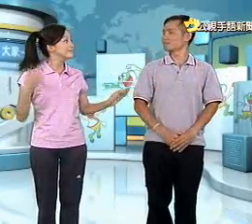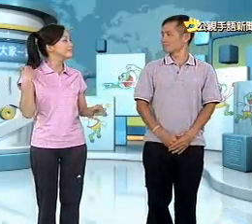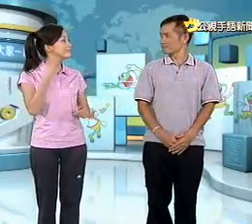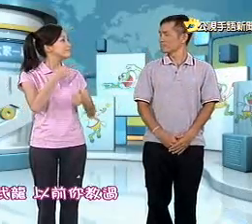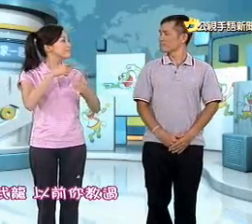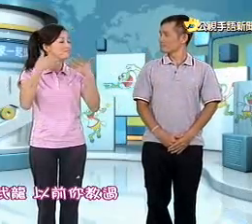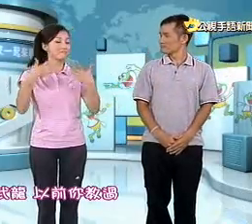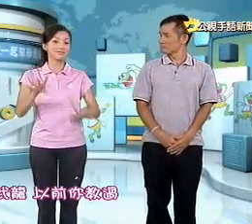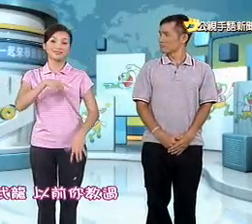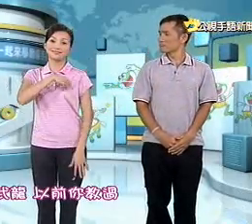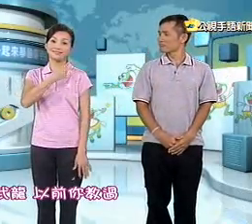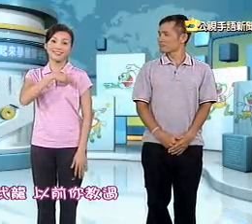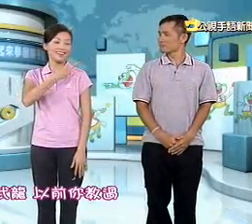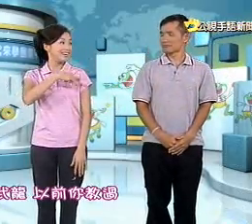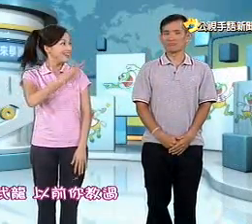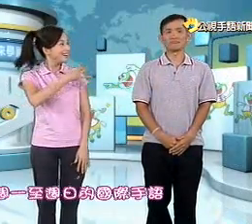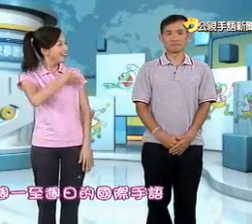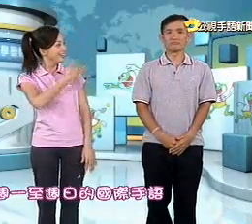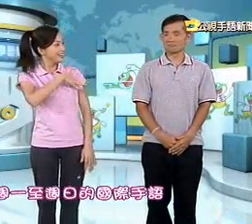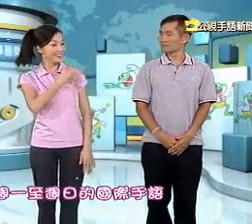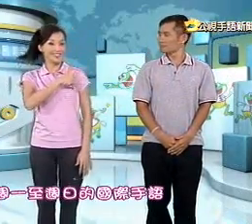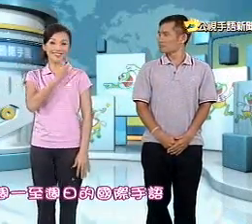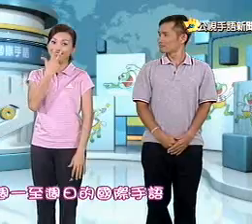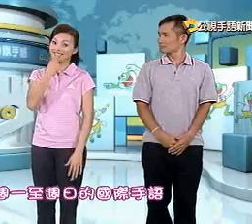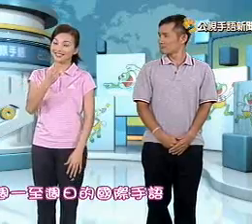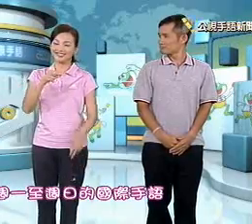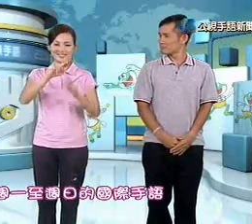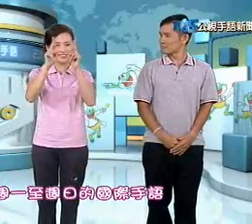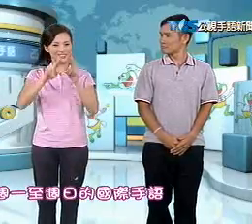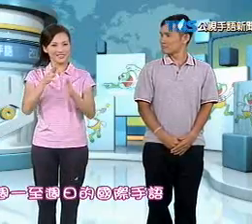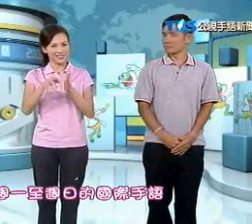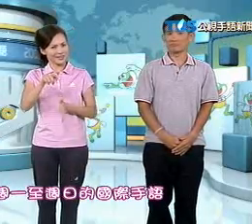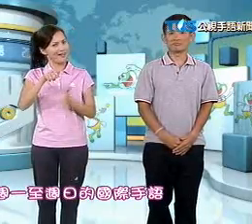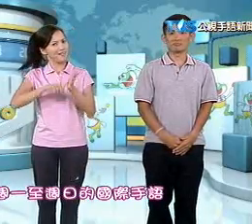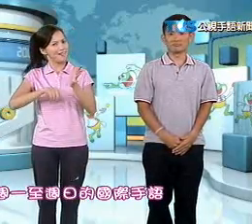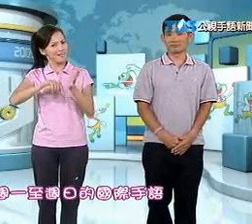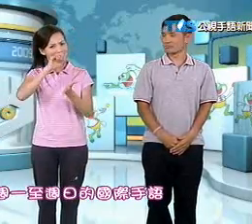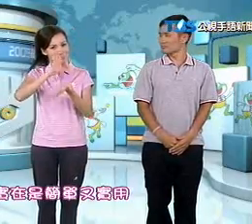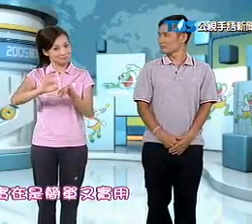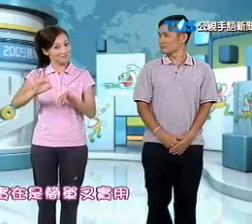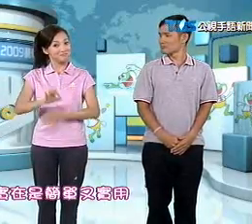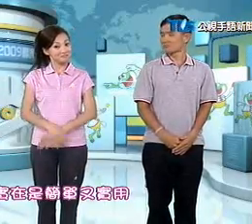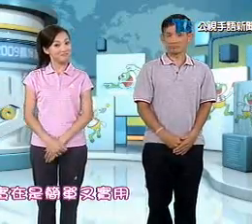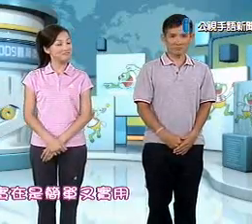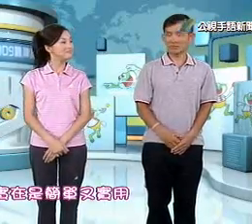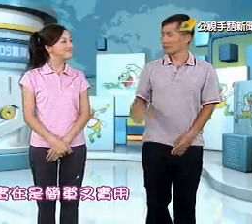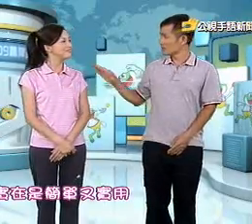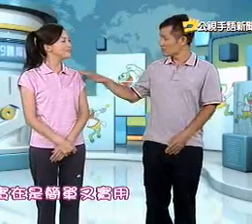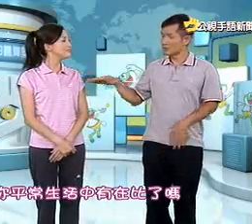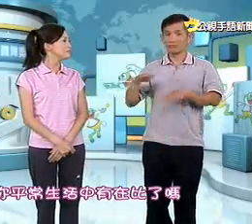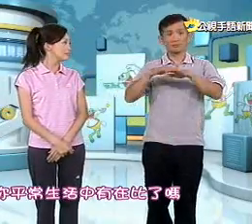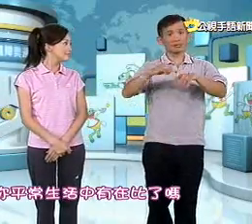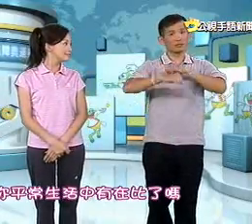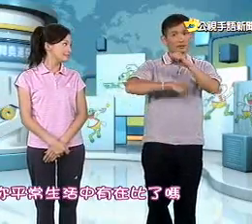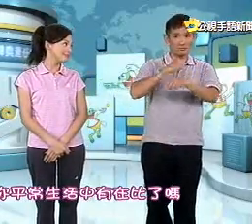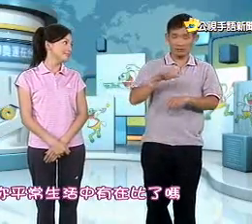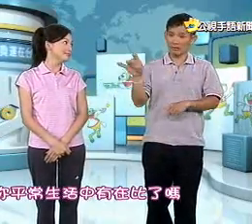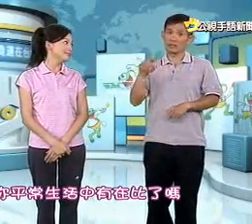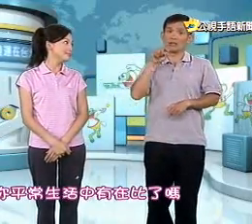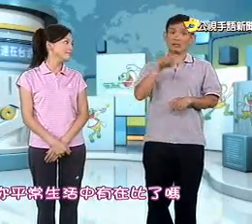语。 五龙，以前你教过周一到周日的国际手语，实在简单又实用哎。 哎，那你平常生活